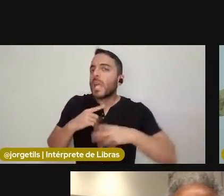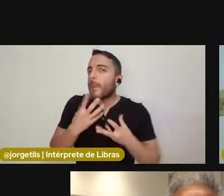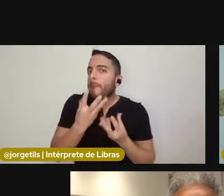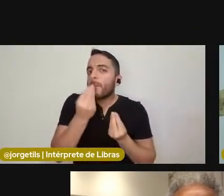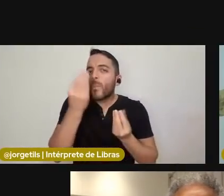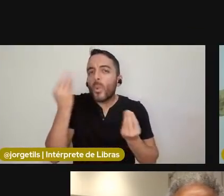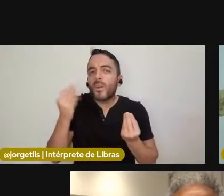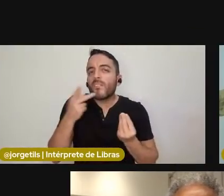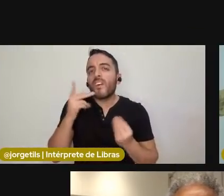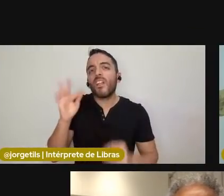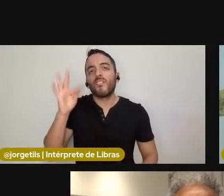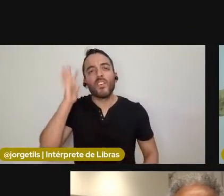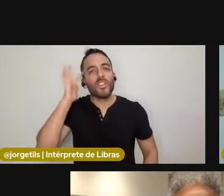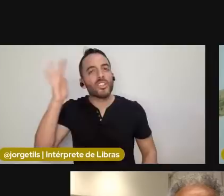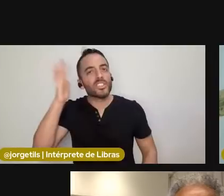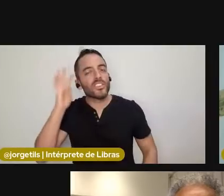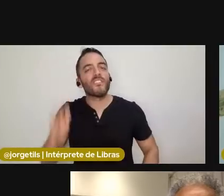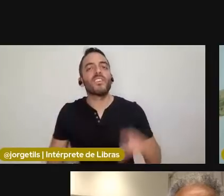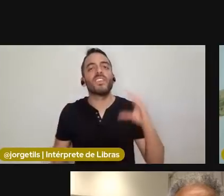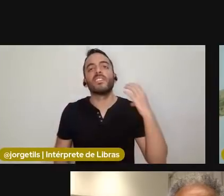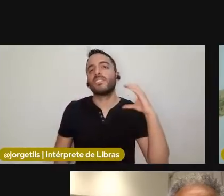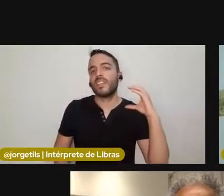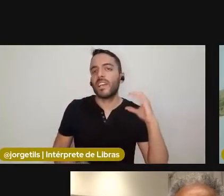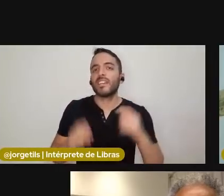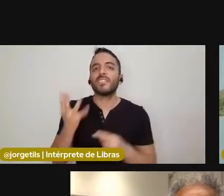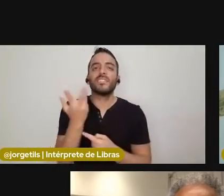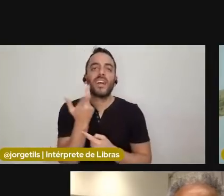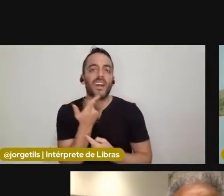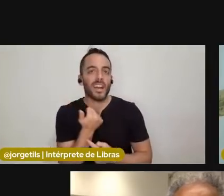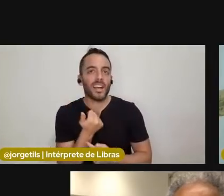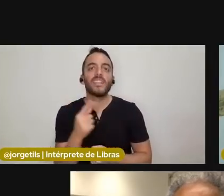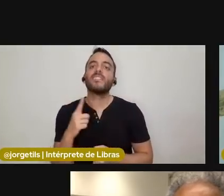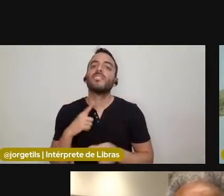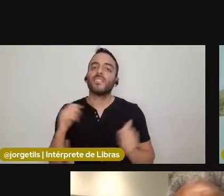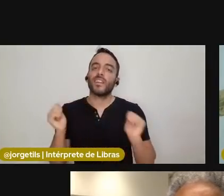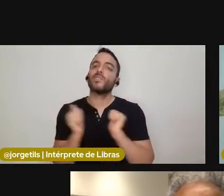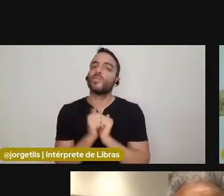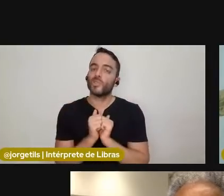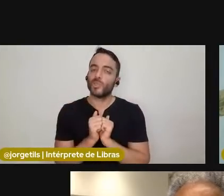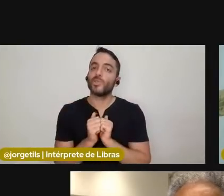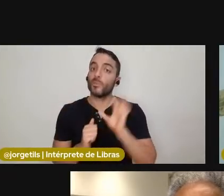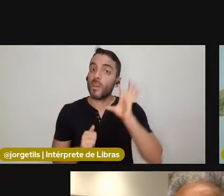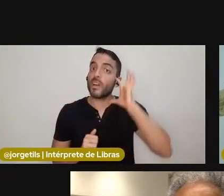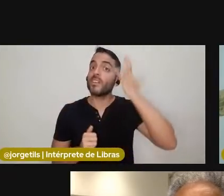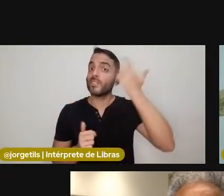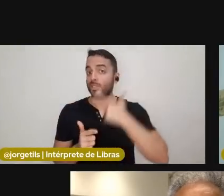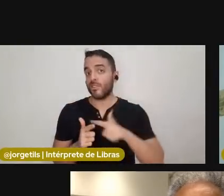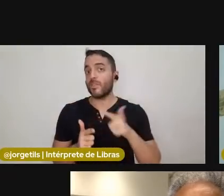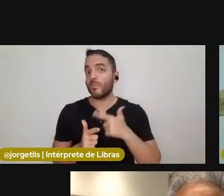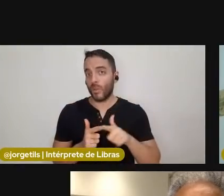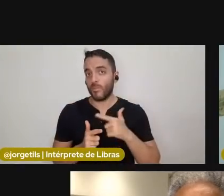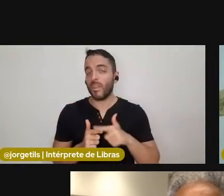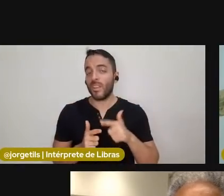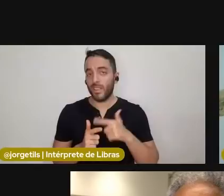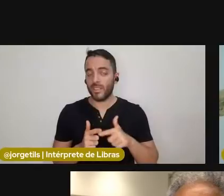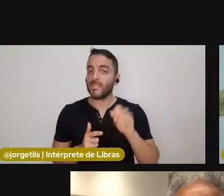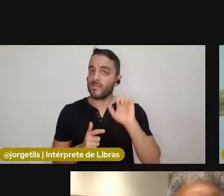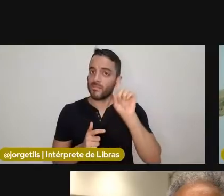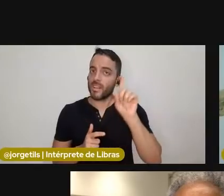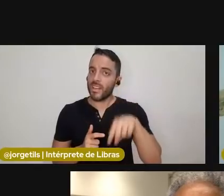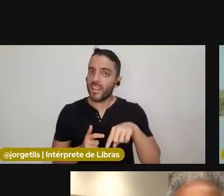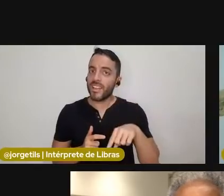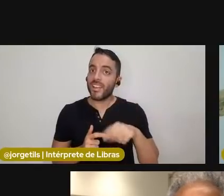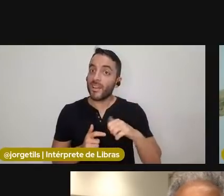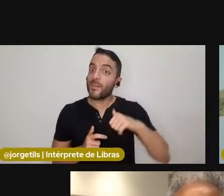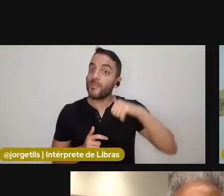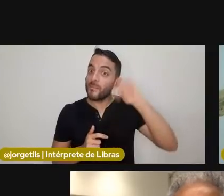filosofia, ciência e arte, está tudo junto. Está tudo junto e para resolver problemas, para resolver questões, né? Com mais questões,